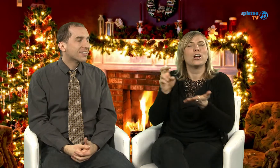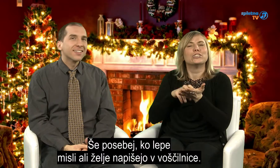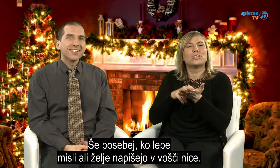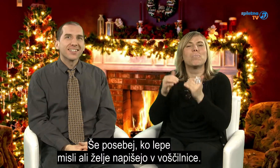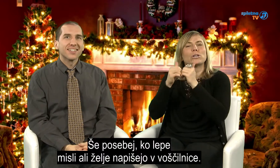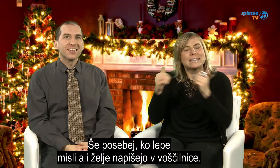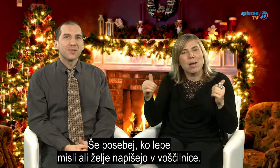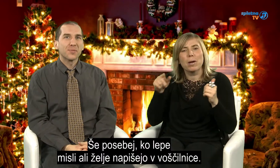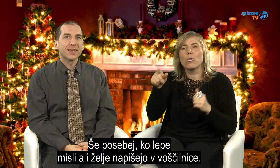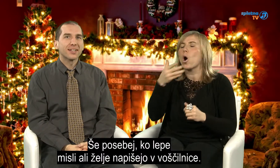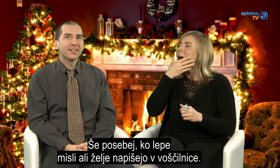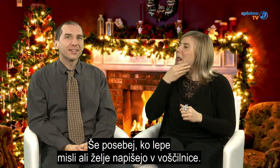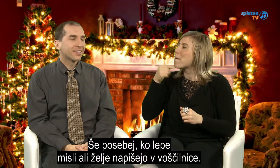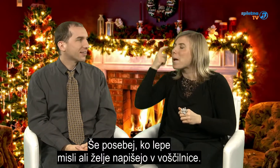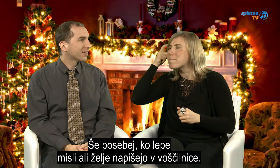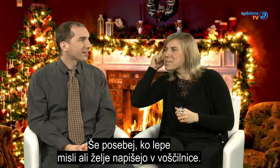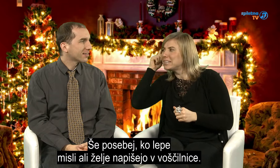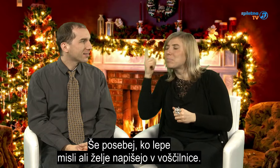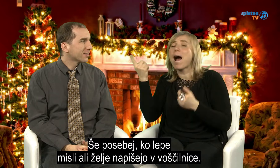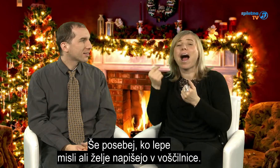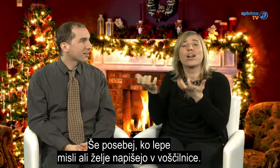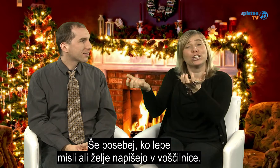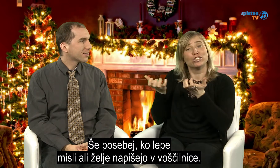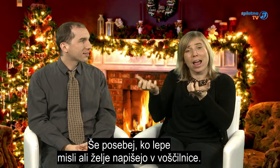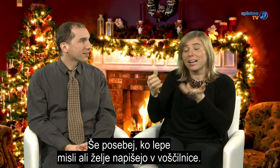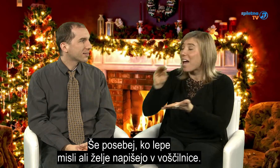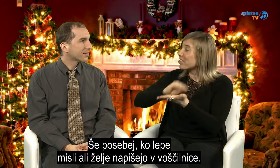Še posebej, ko lepe misli ali želje napišejo v voščilnice.